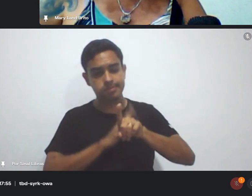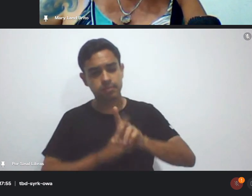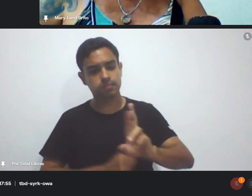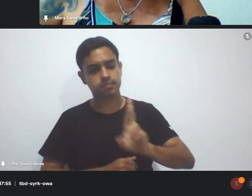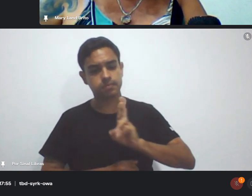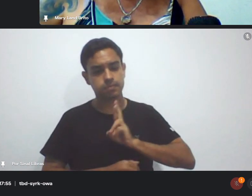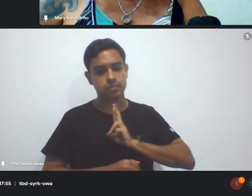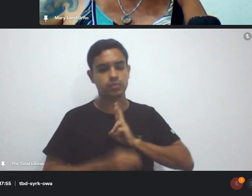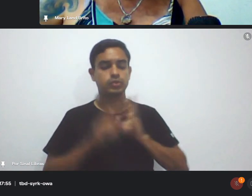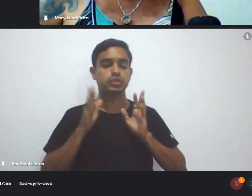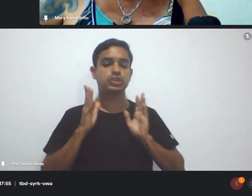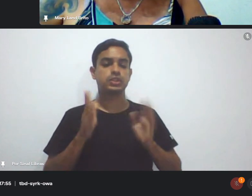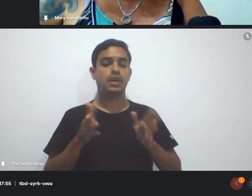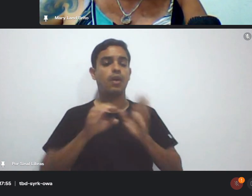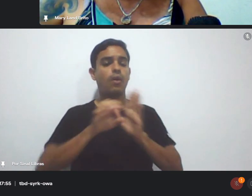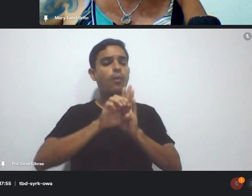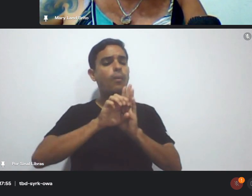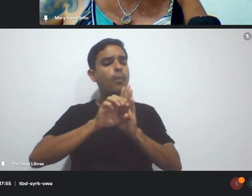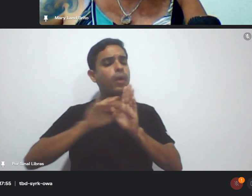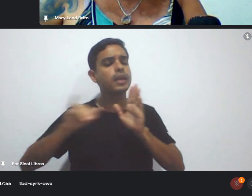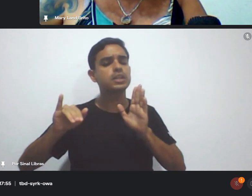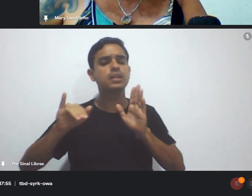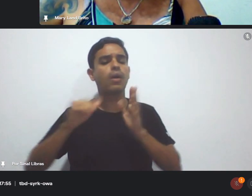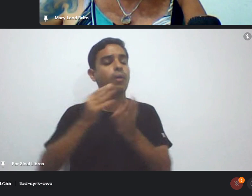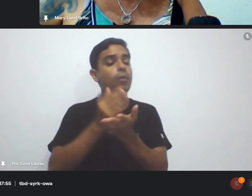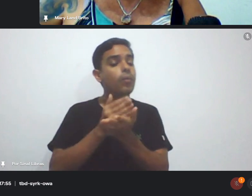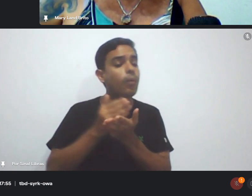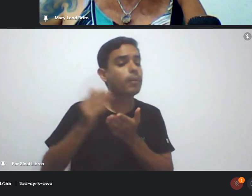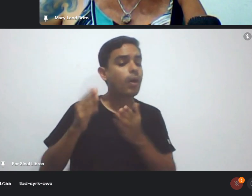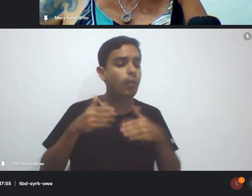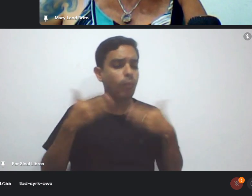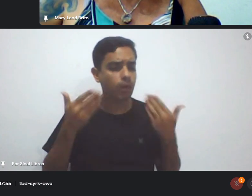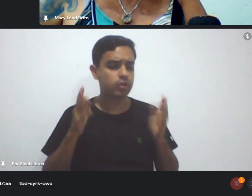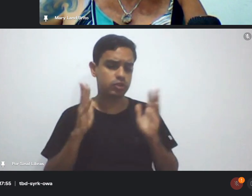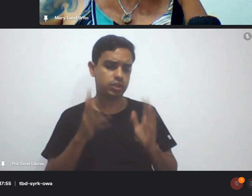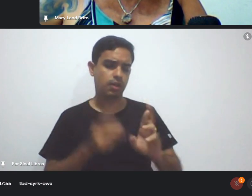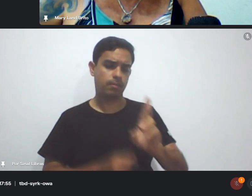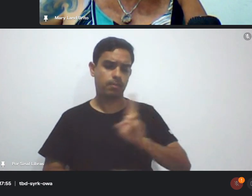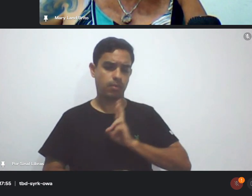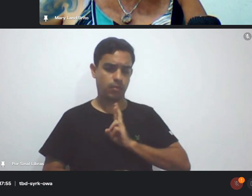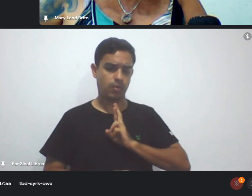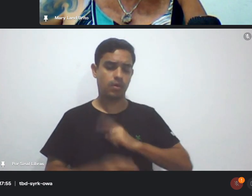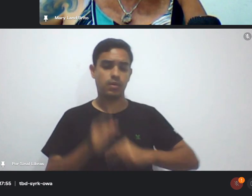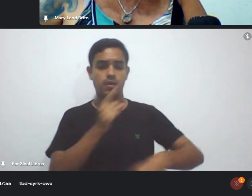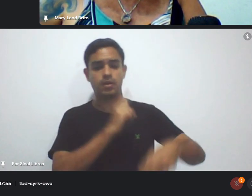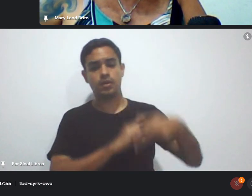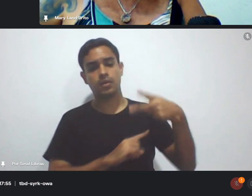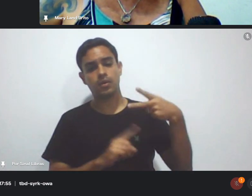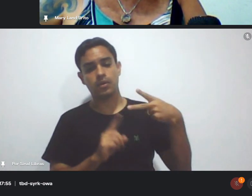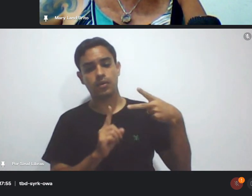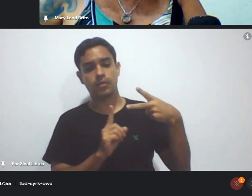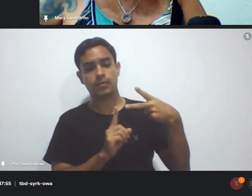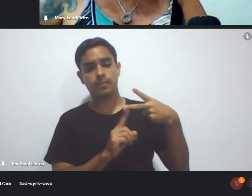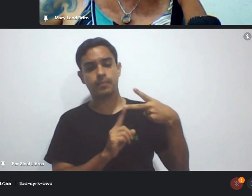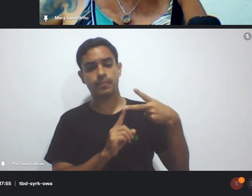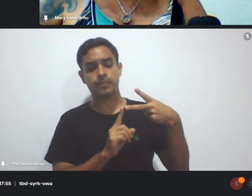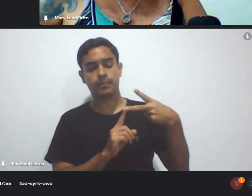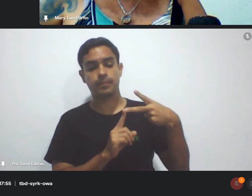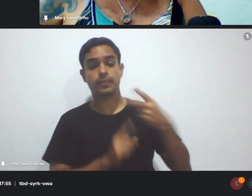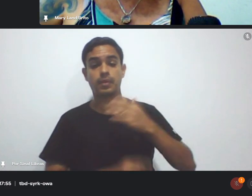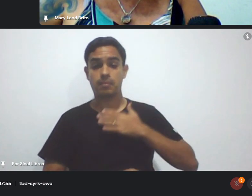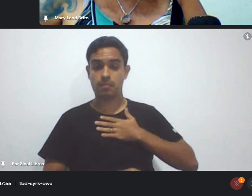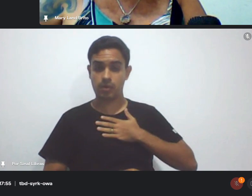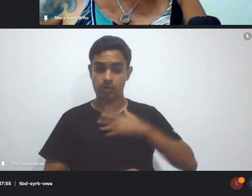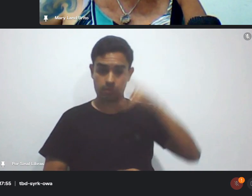quando o edital vai estar disponível já, né? E a outra, são duas, né? No meu caso,